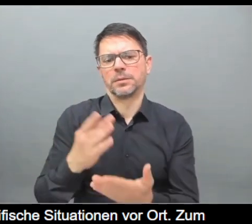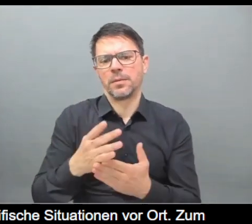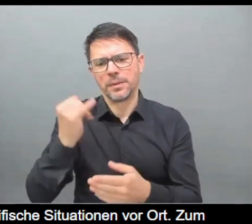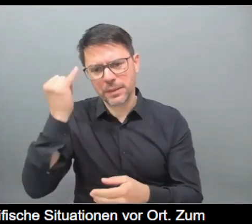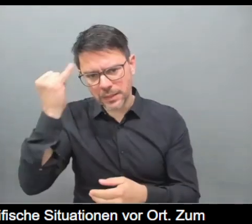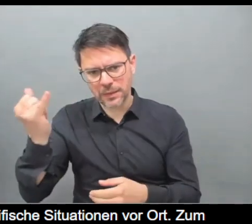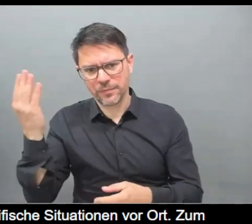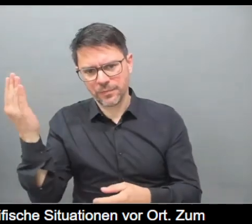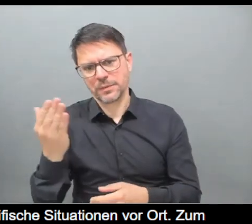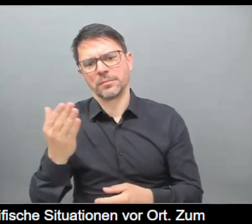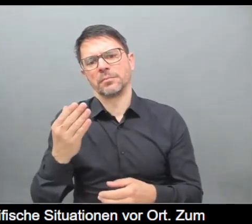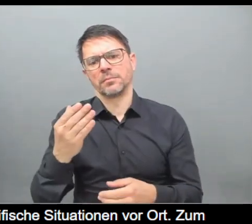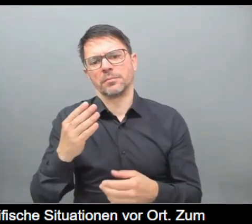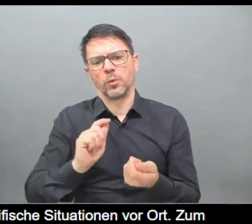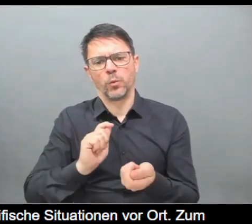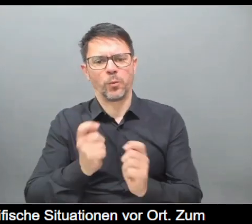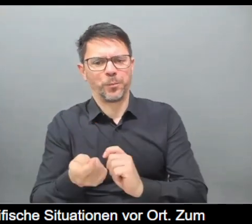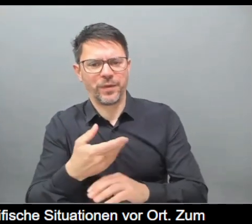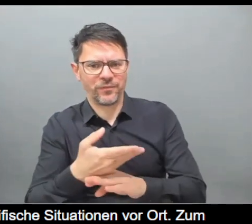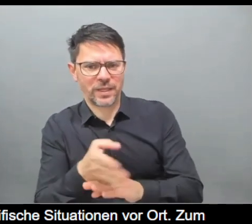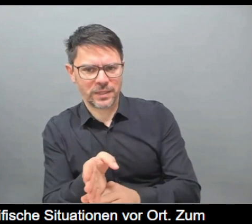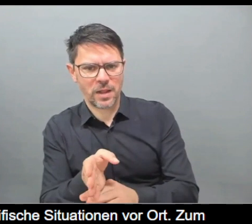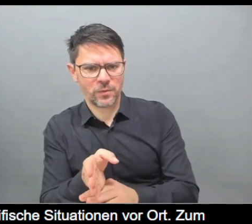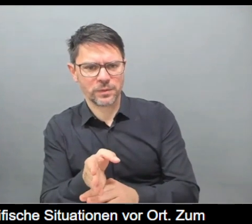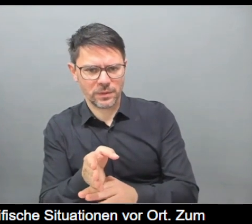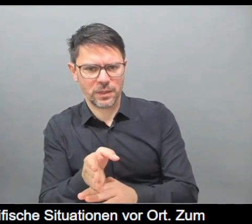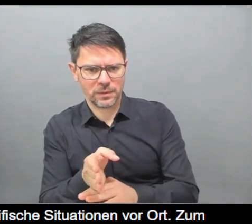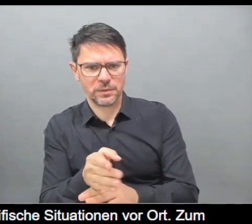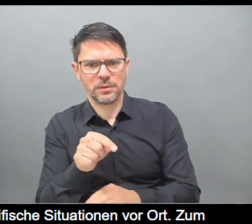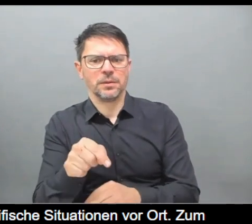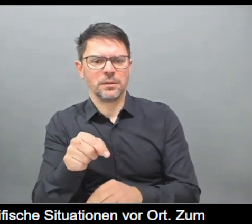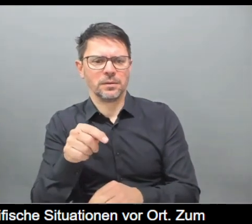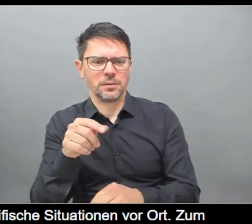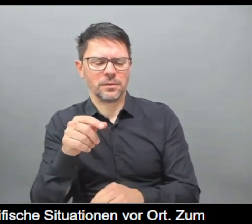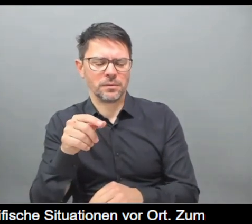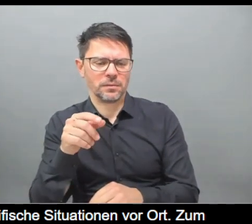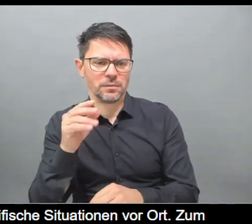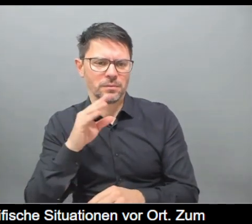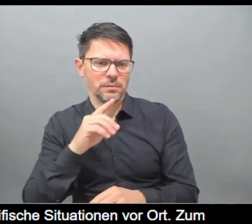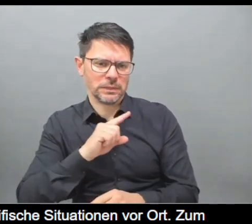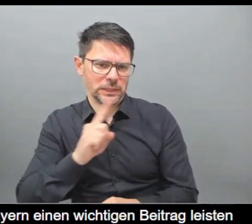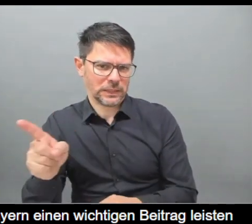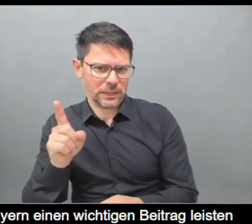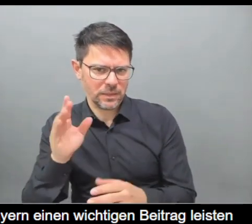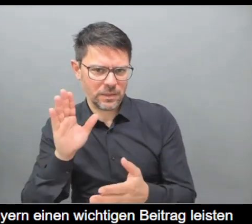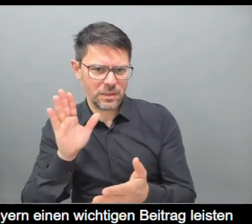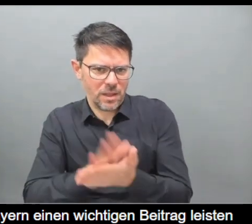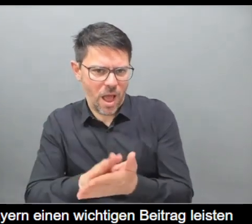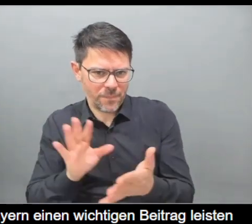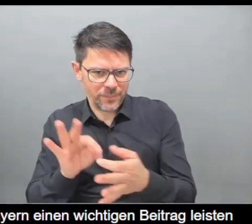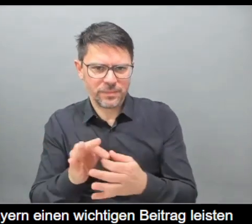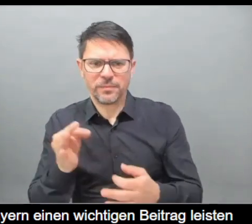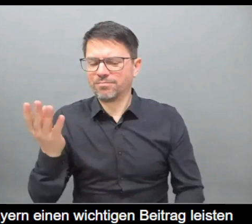das in fünf Jahren komplett abzubilden, einen so tiefgreifenden Umbau unseres Gesundheitssystems, halten wir für nicht zielführend und auch nicht für